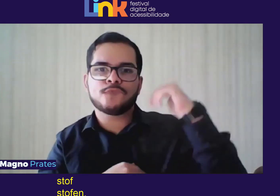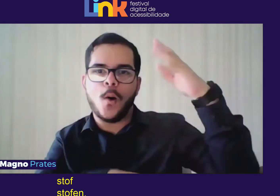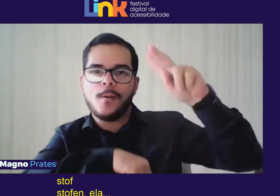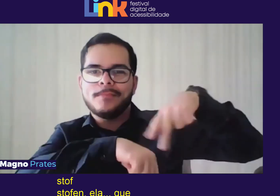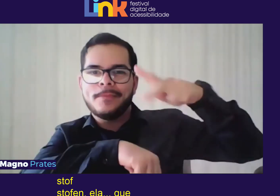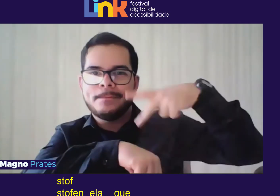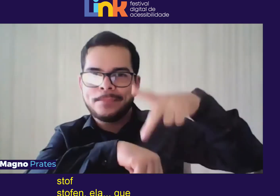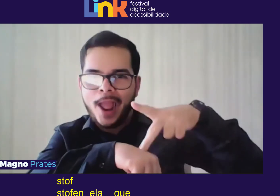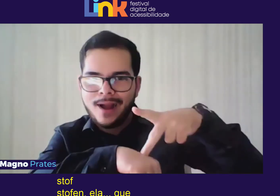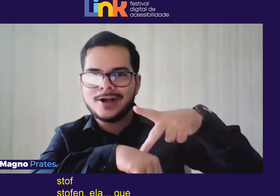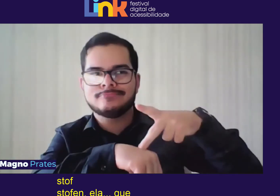essa pesquisa,